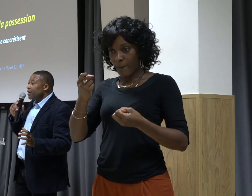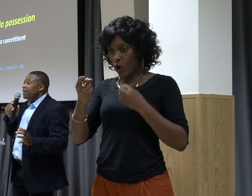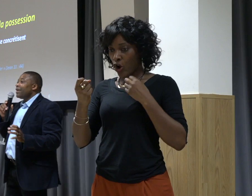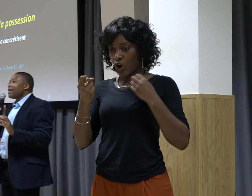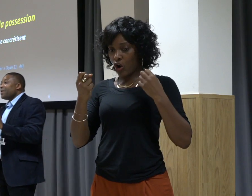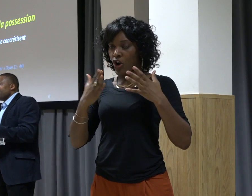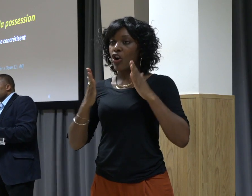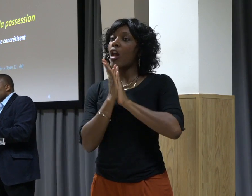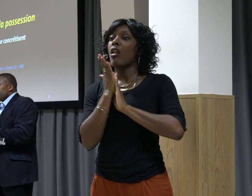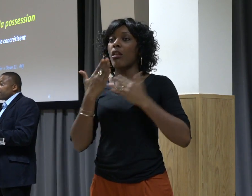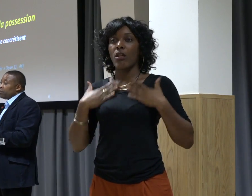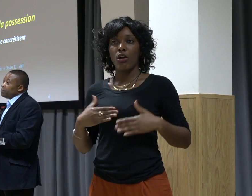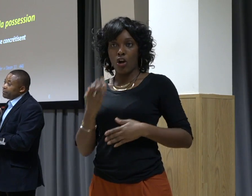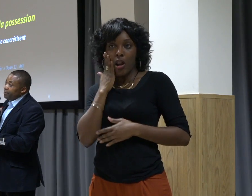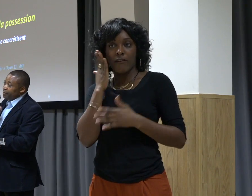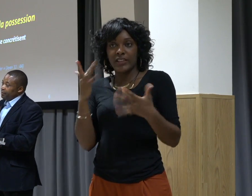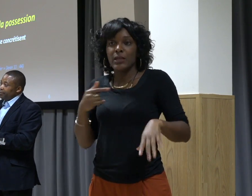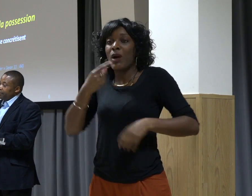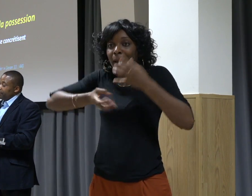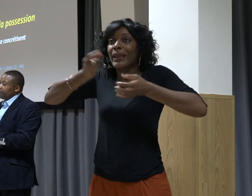Paul n'a pas été guéri par Dieu.